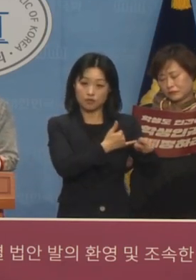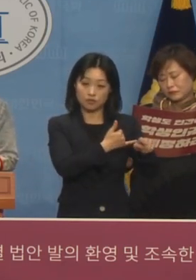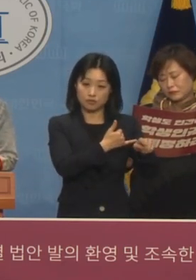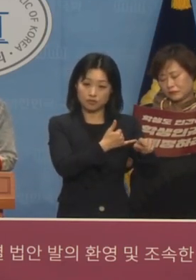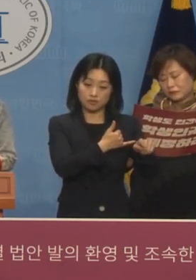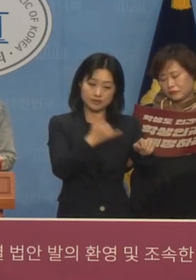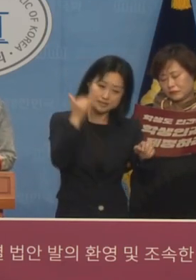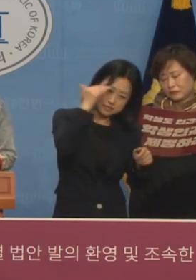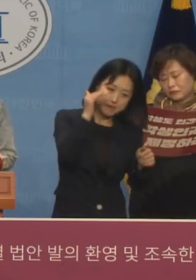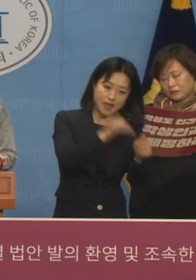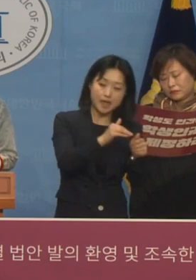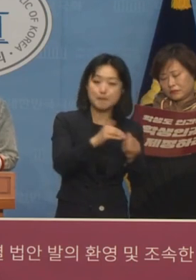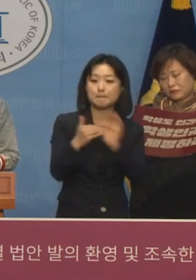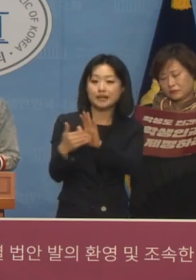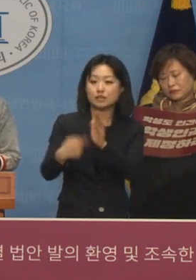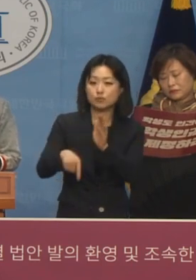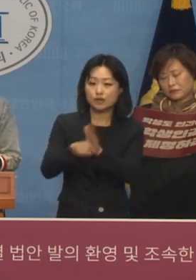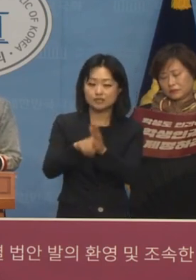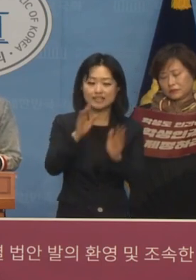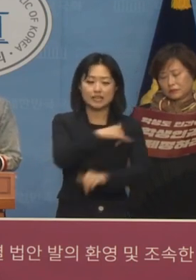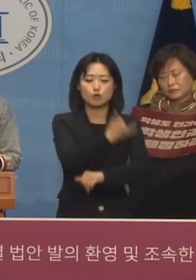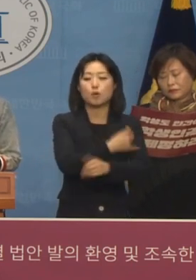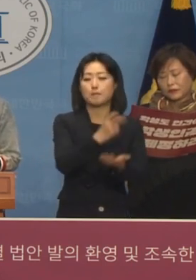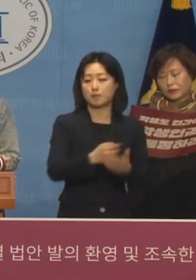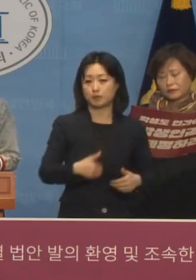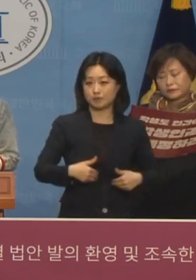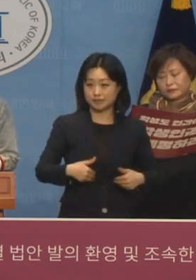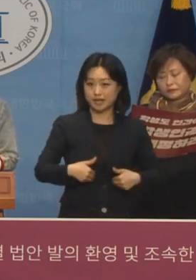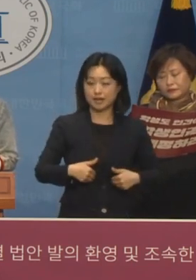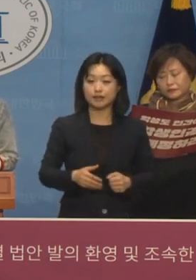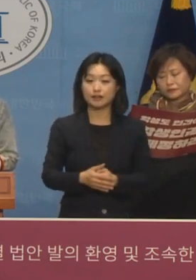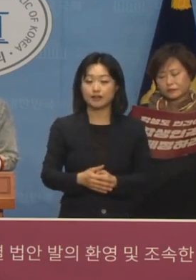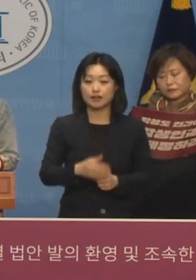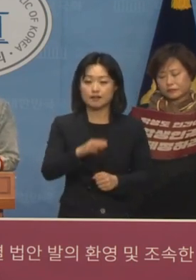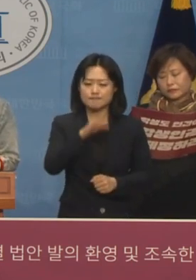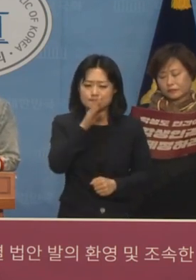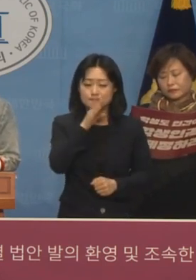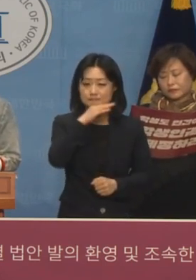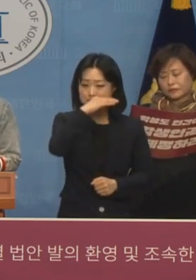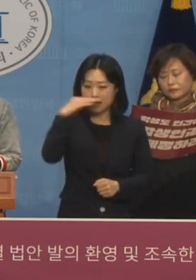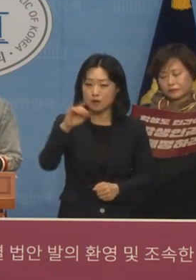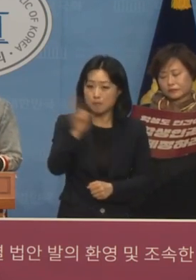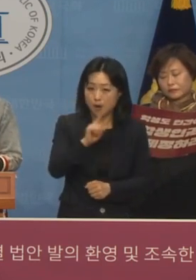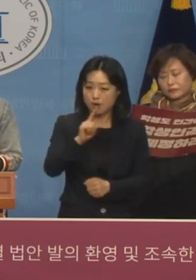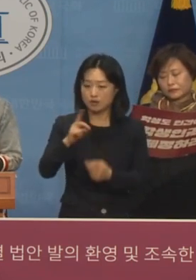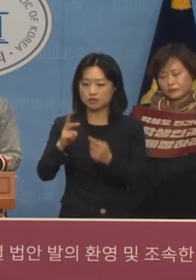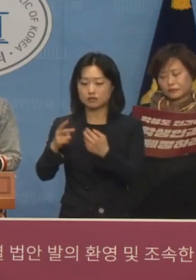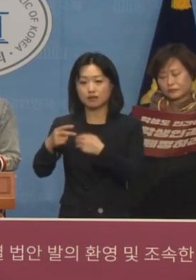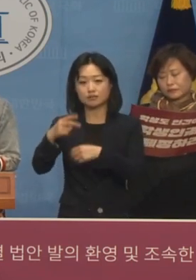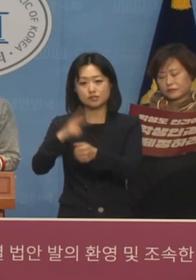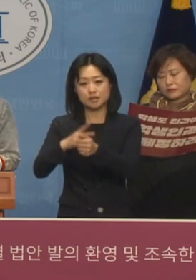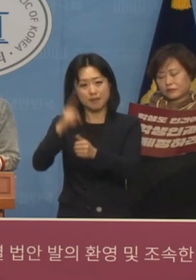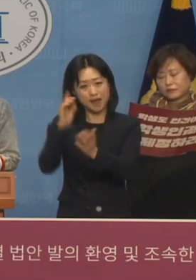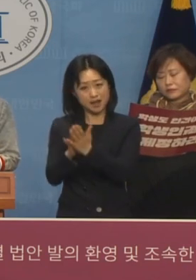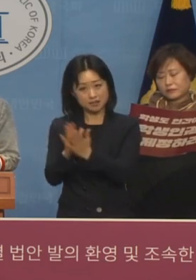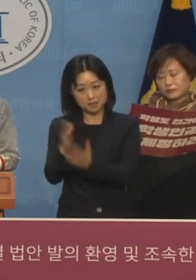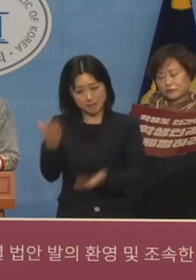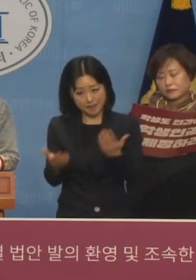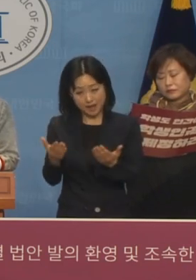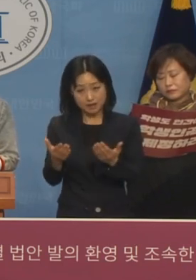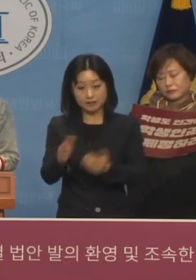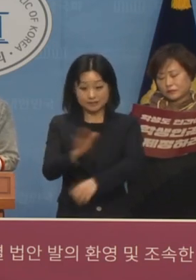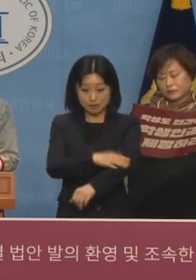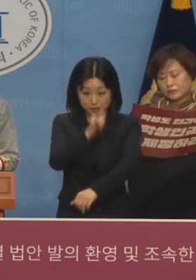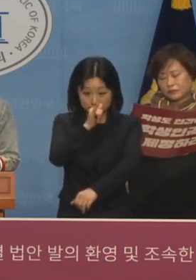학생인권법이 필요합니다. 다수가 함께 맞닥뜨린 문제 상황에서 무엇이 옳은지 교사 혼자 판단하도록 한다면 그 결과에 대한 책임 역시